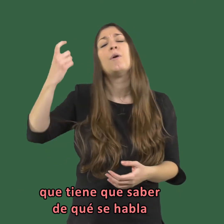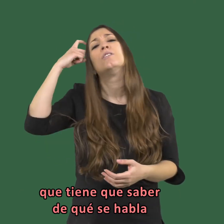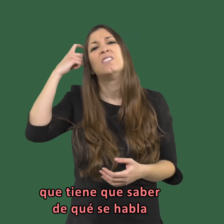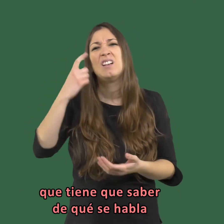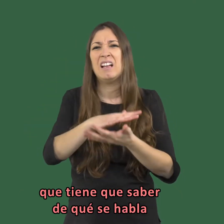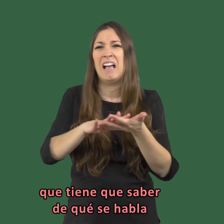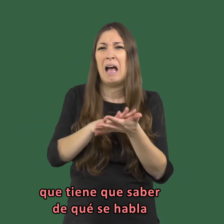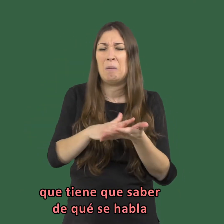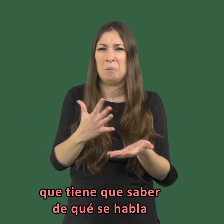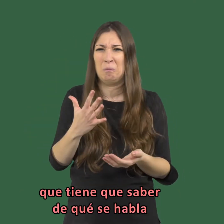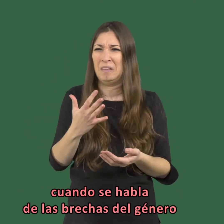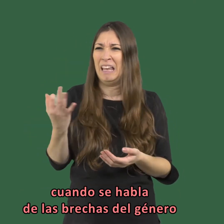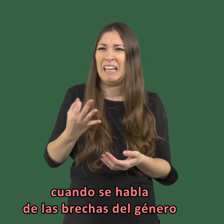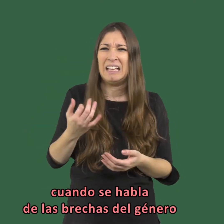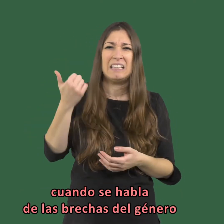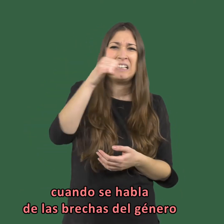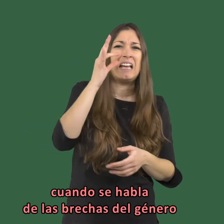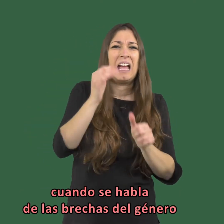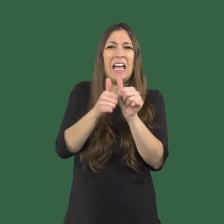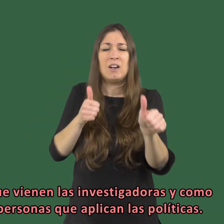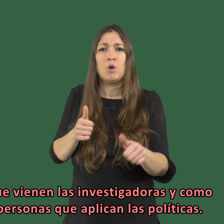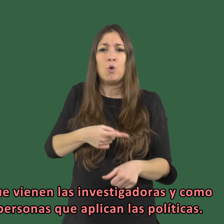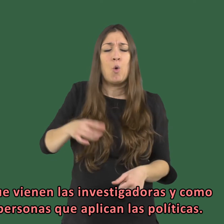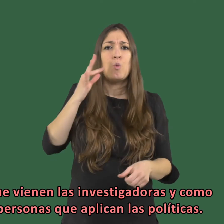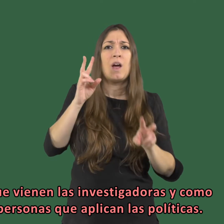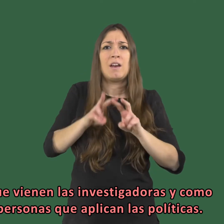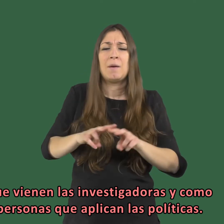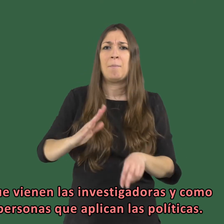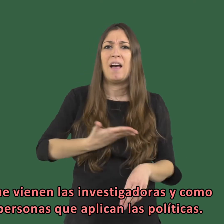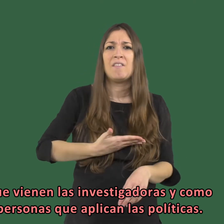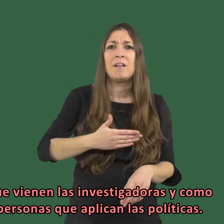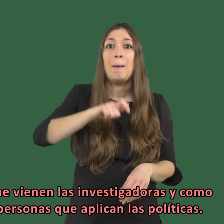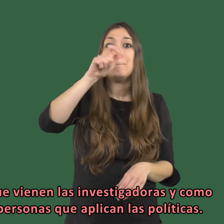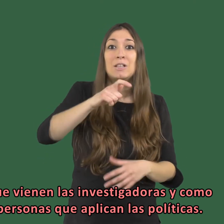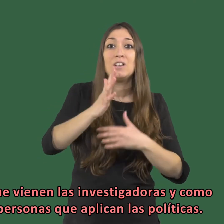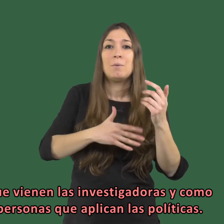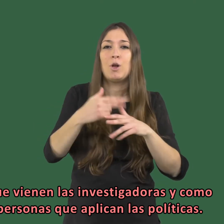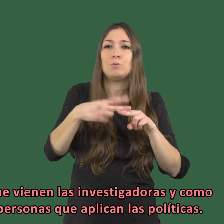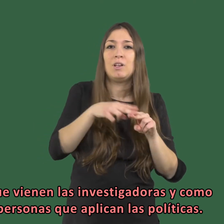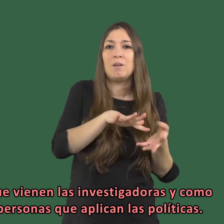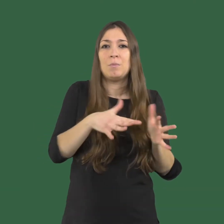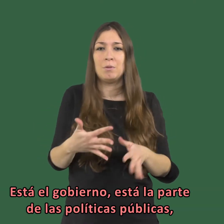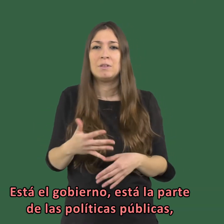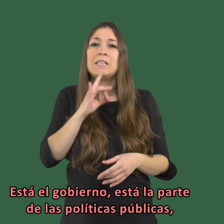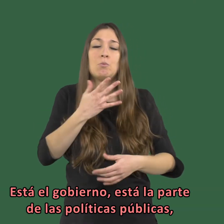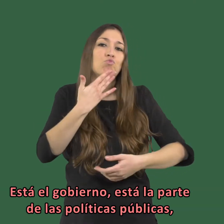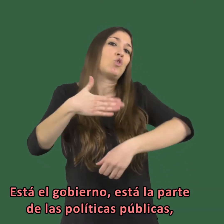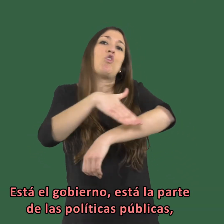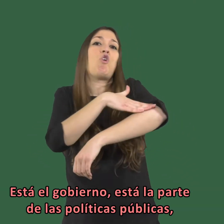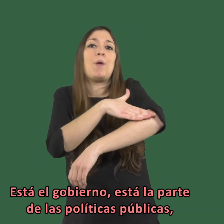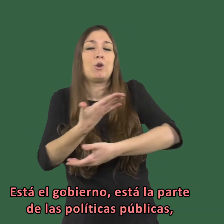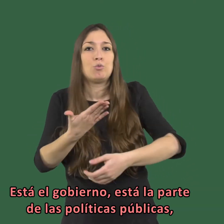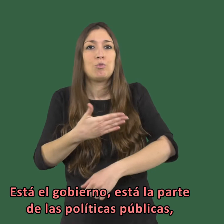tiene que saber de qué se habla cuando se habla de las brechas de género que viven las investigadoras, y como personas que aplican las políticas. Está el